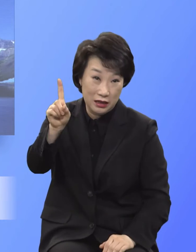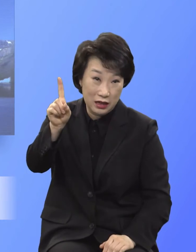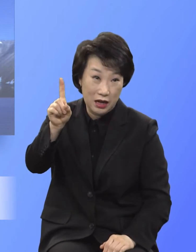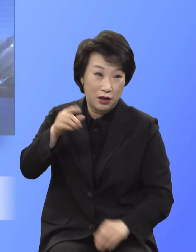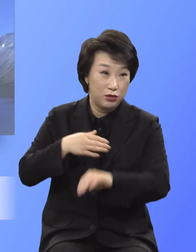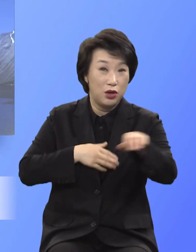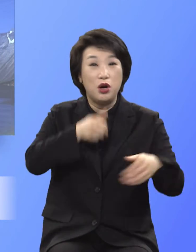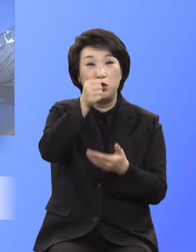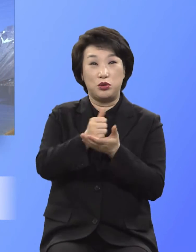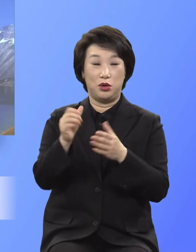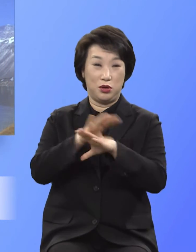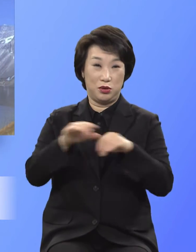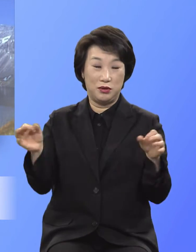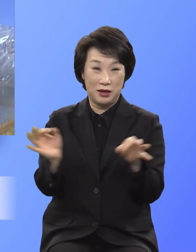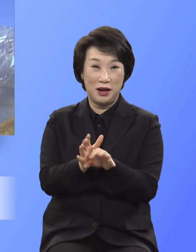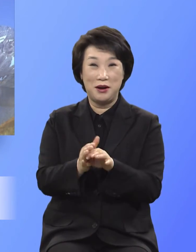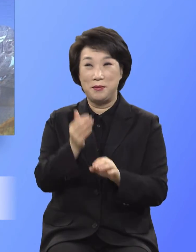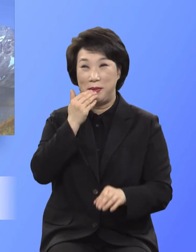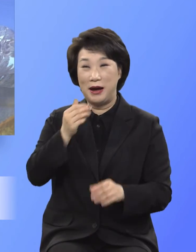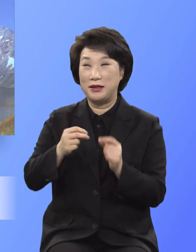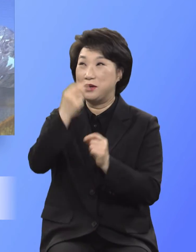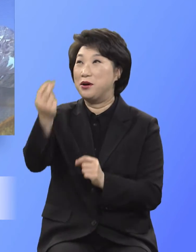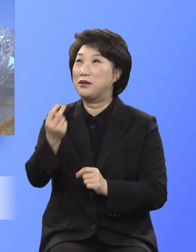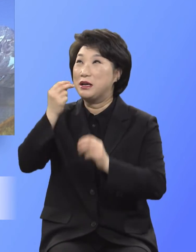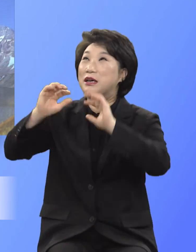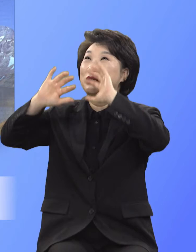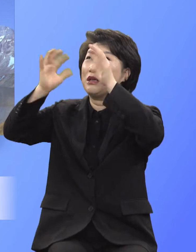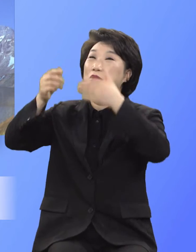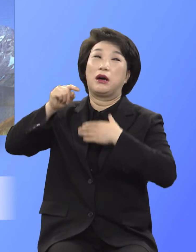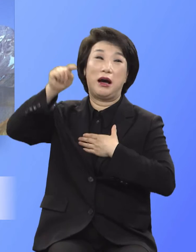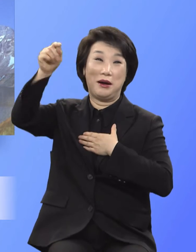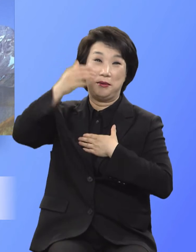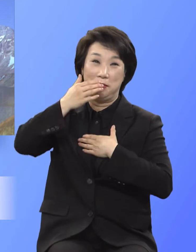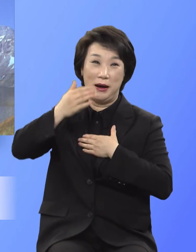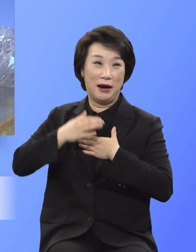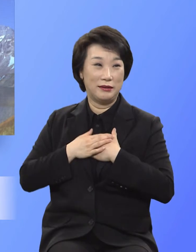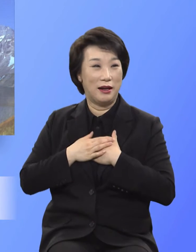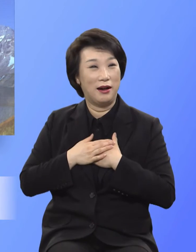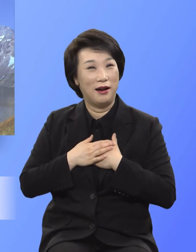피로만 속죄받고 영생하고 천국 갈 수 있으니